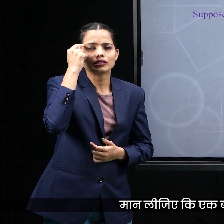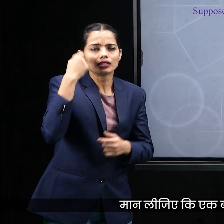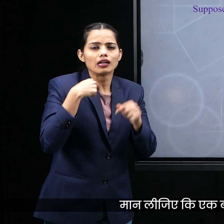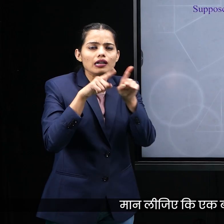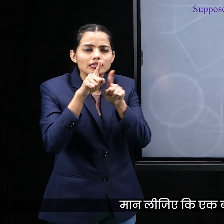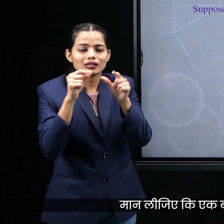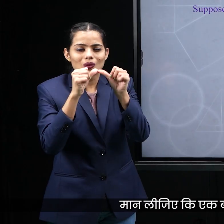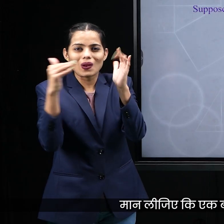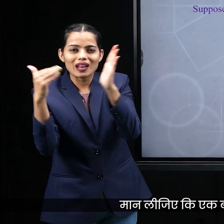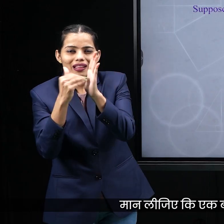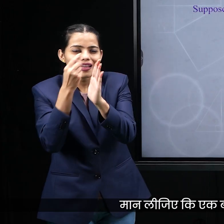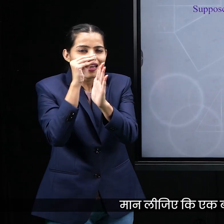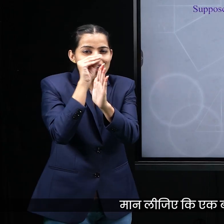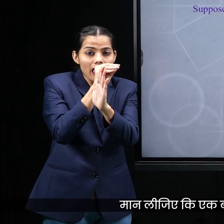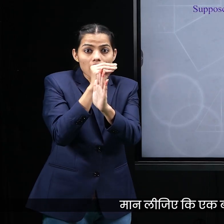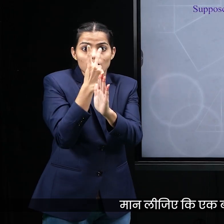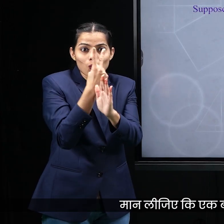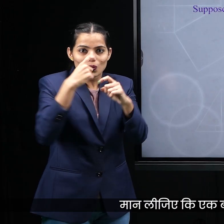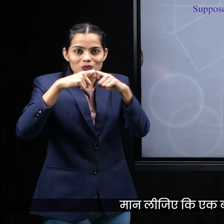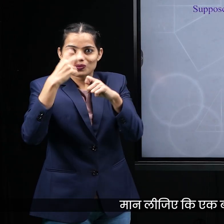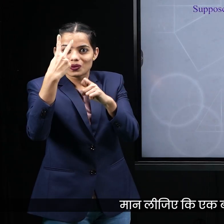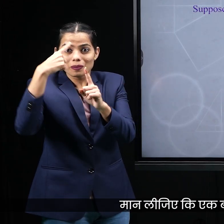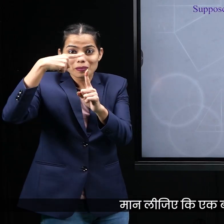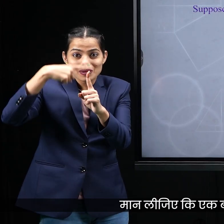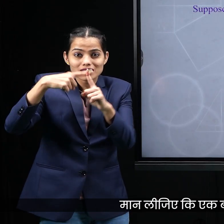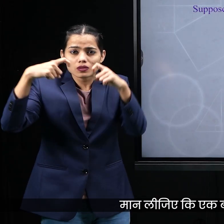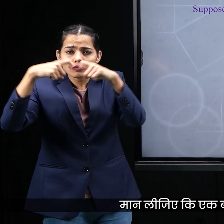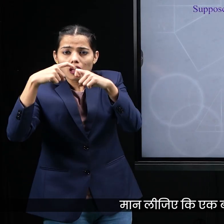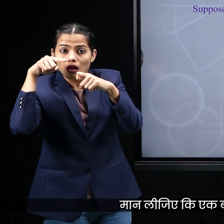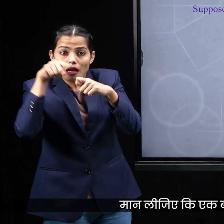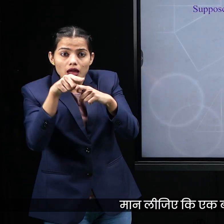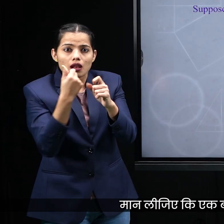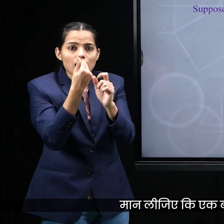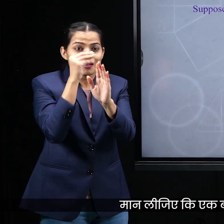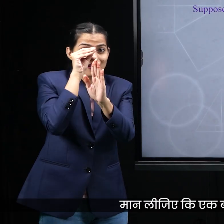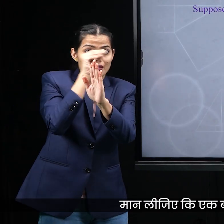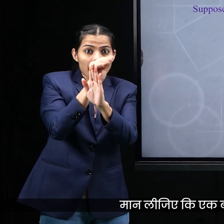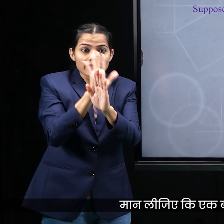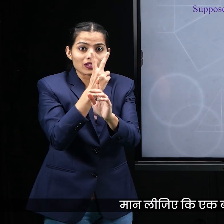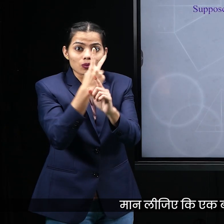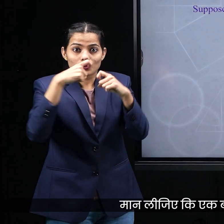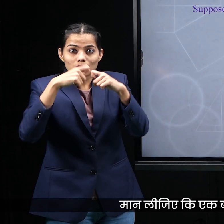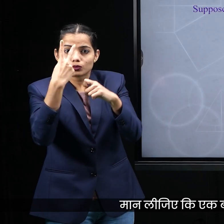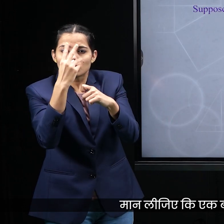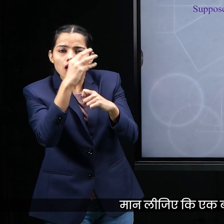मान लीजिए कि ये एक बहुपद 2x² प्लस x में बीजगणितीय